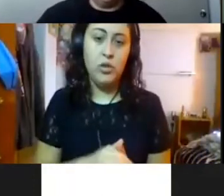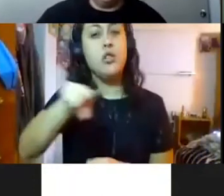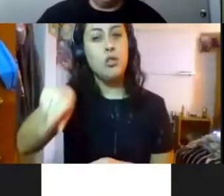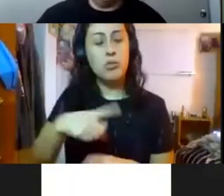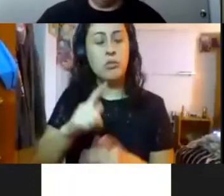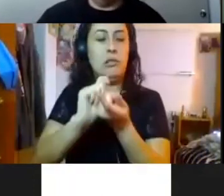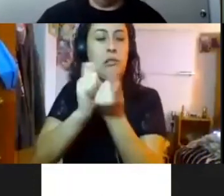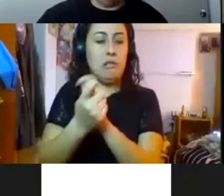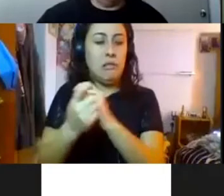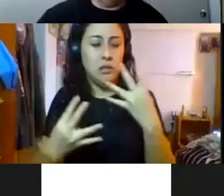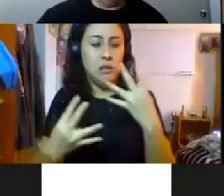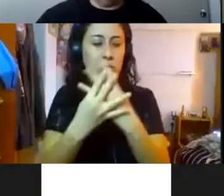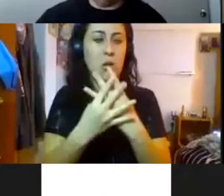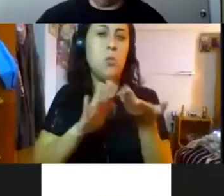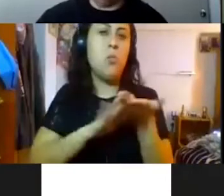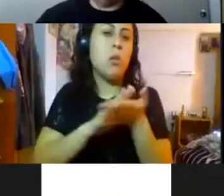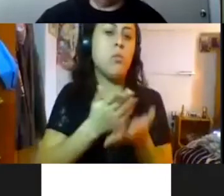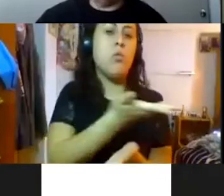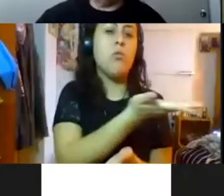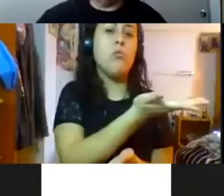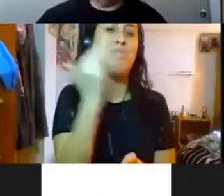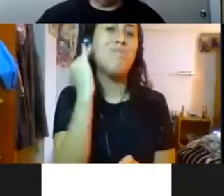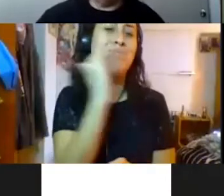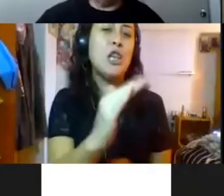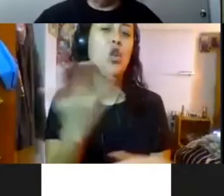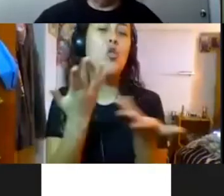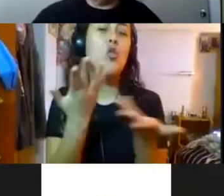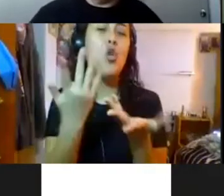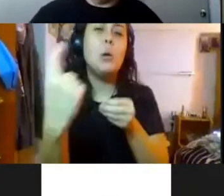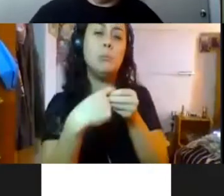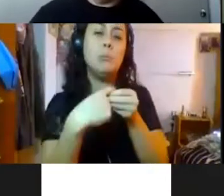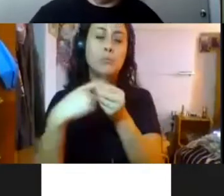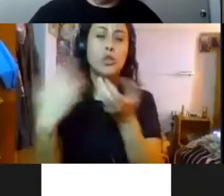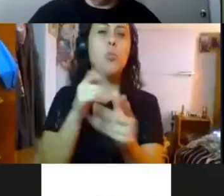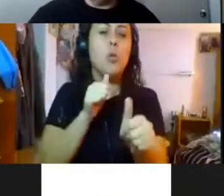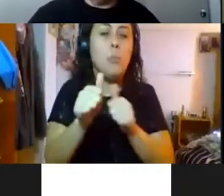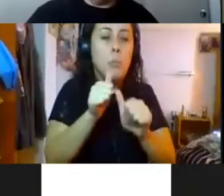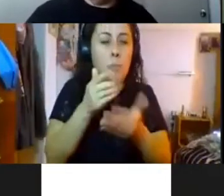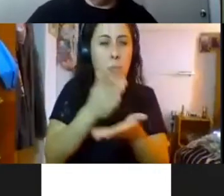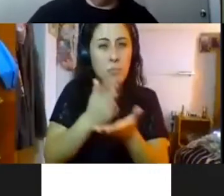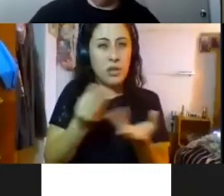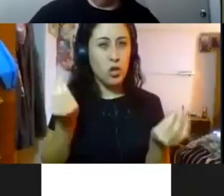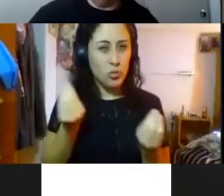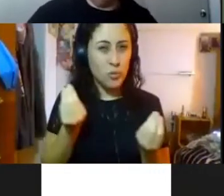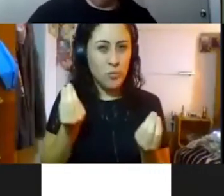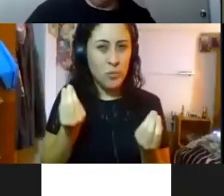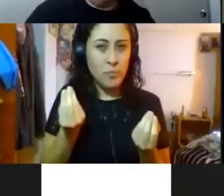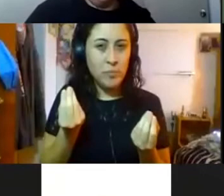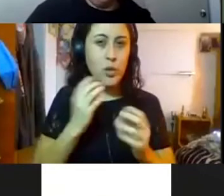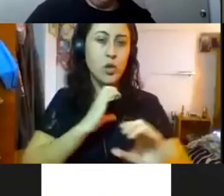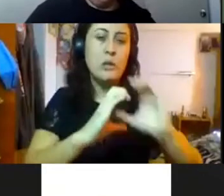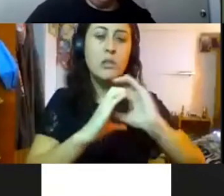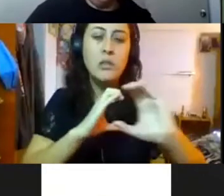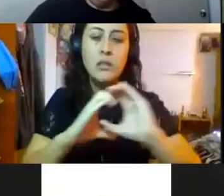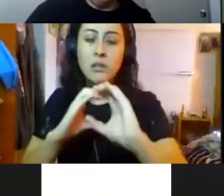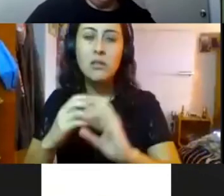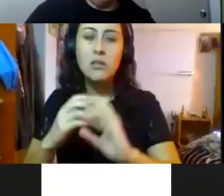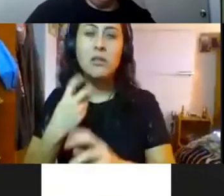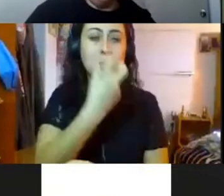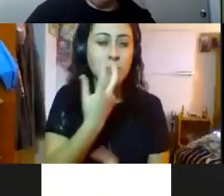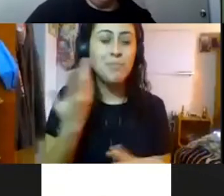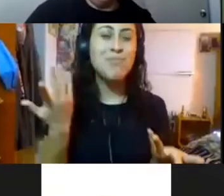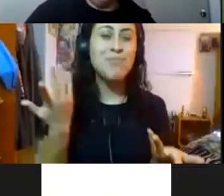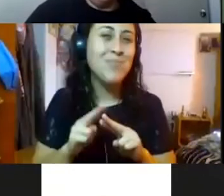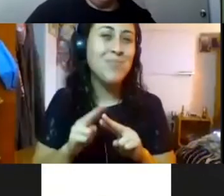la participación, al aprendizaje, a las mismas necesidades, digamos, comunicativas y lingüísticas de nuestros